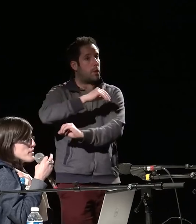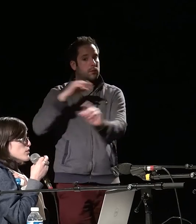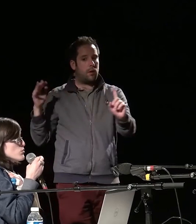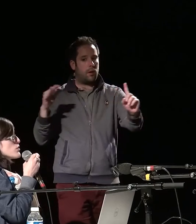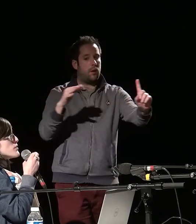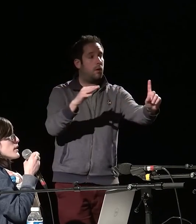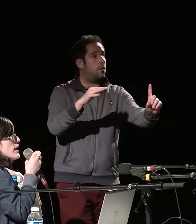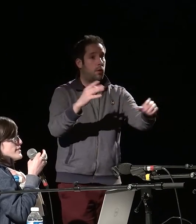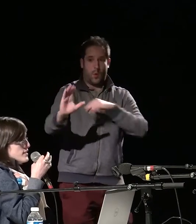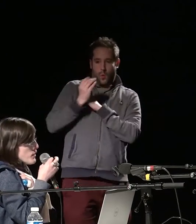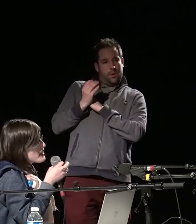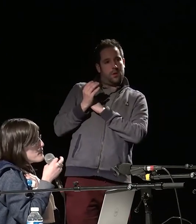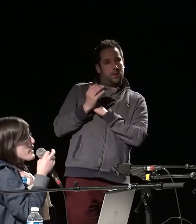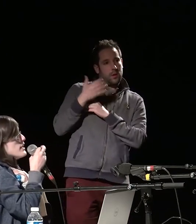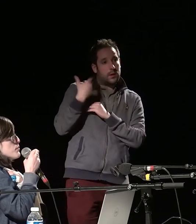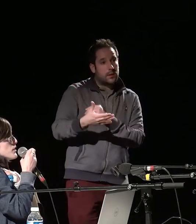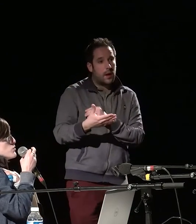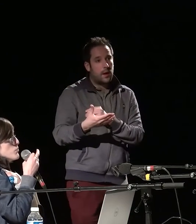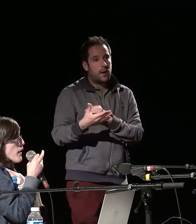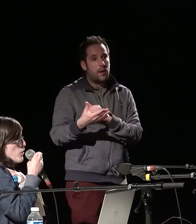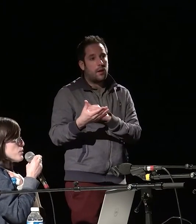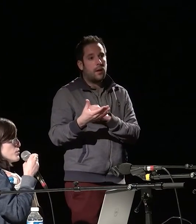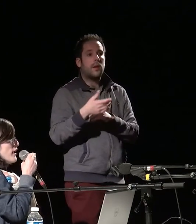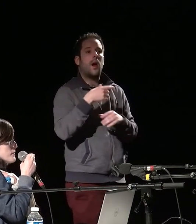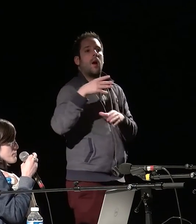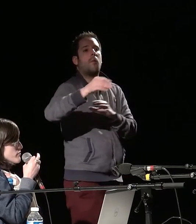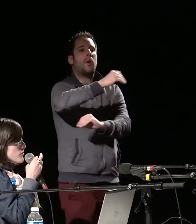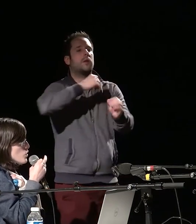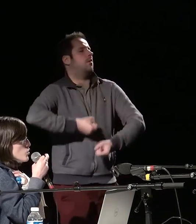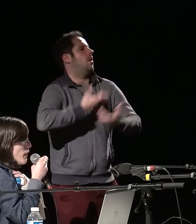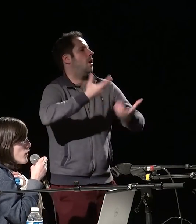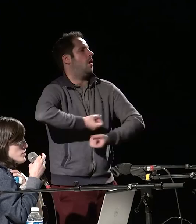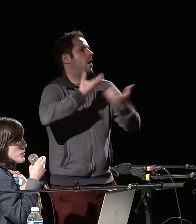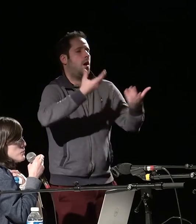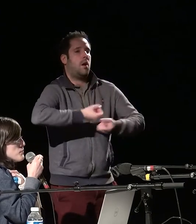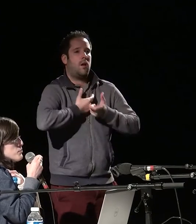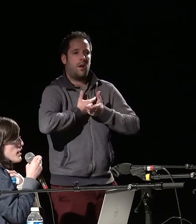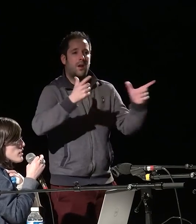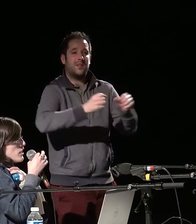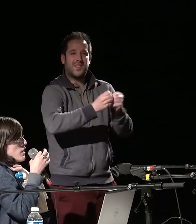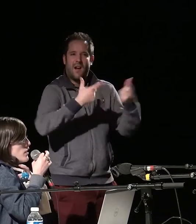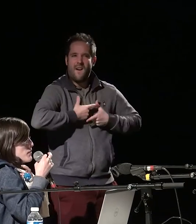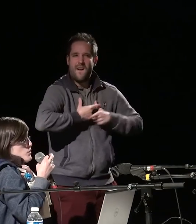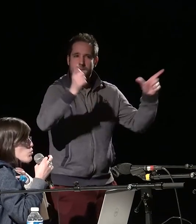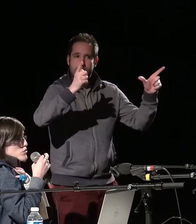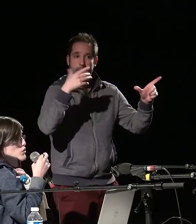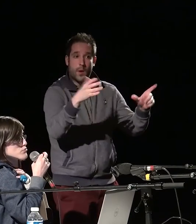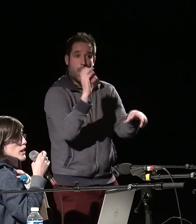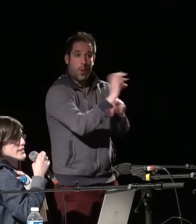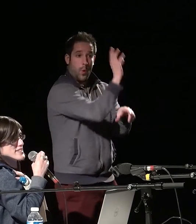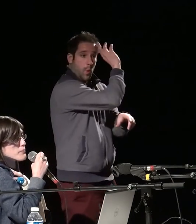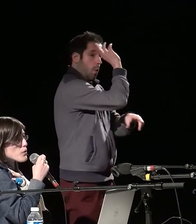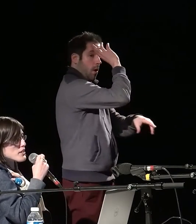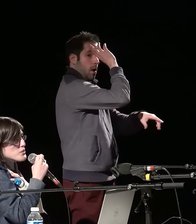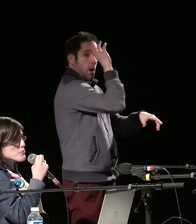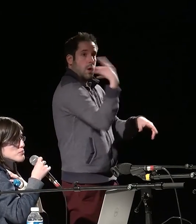le peuple était contre. C'était des moyens de libérer d'une parole populaire, une parole d'espace public populaire, contre le pouvoir.